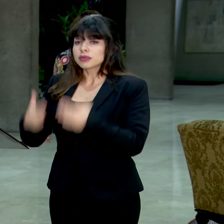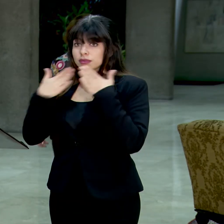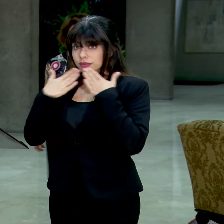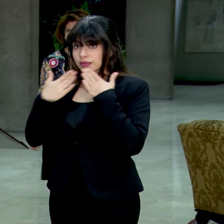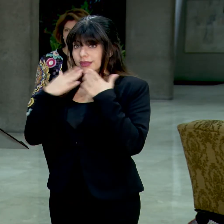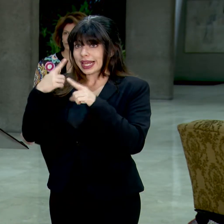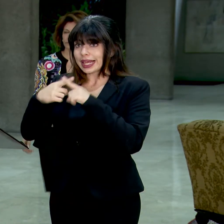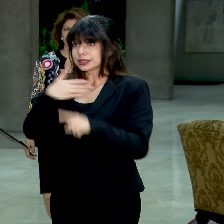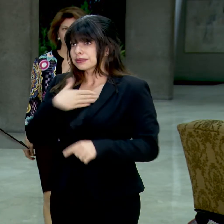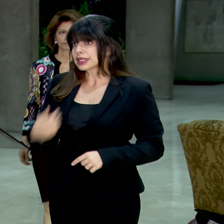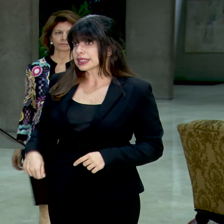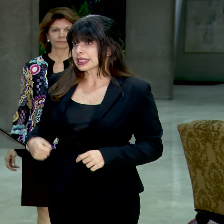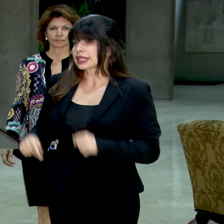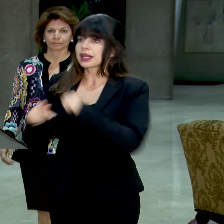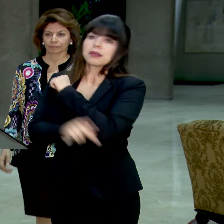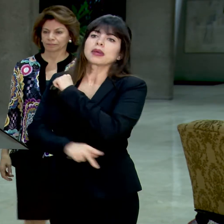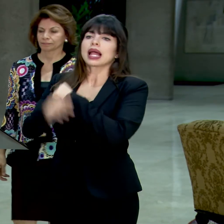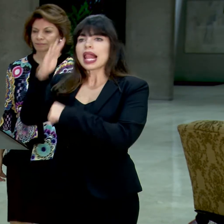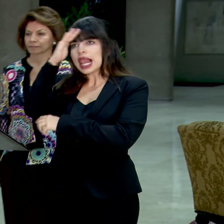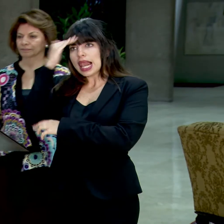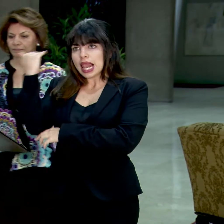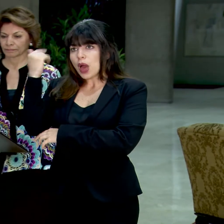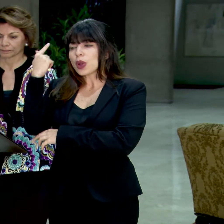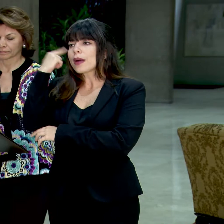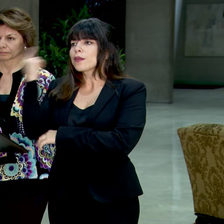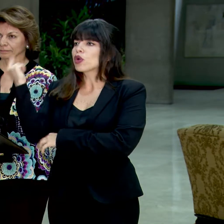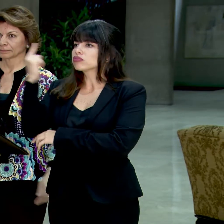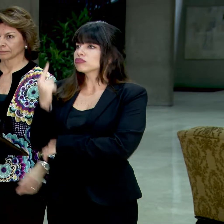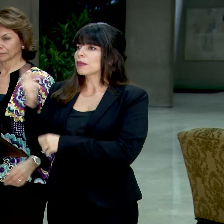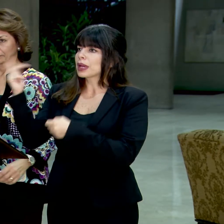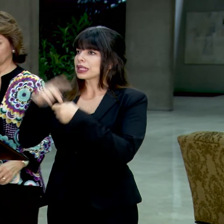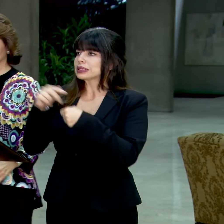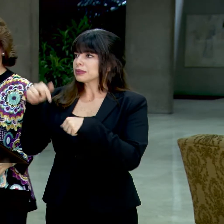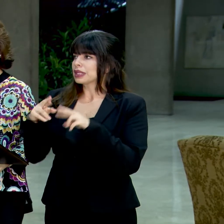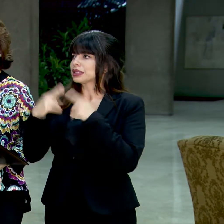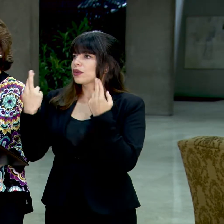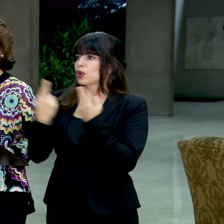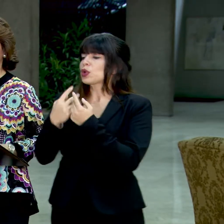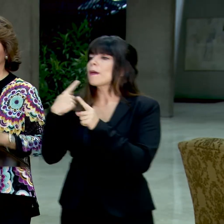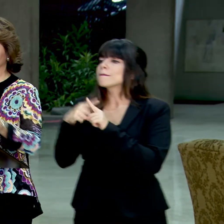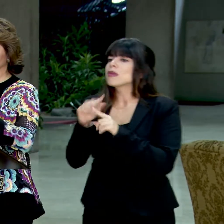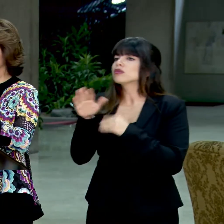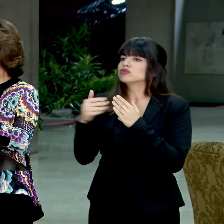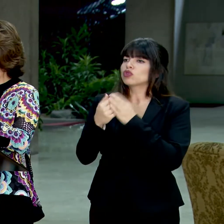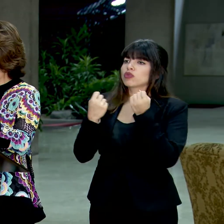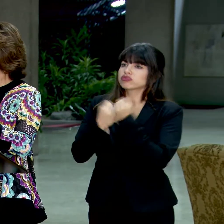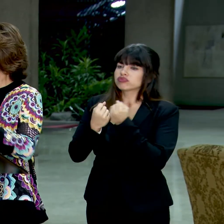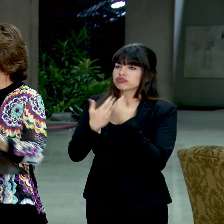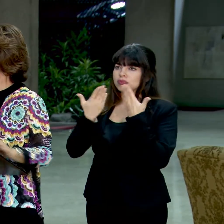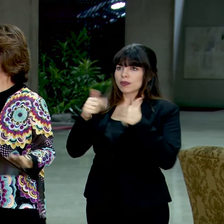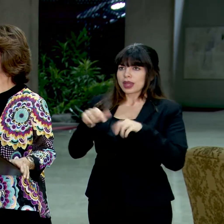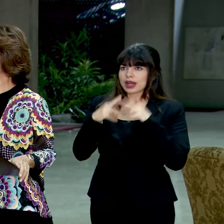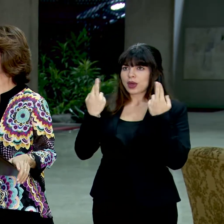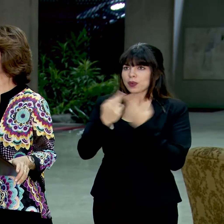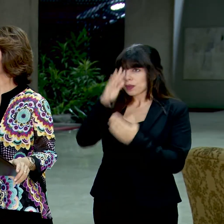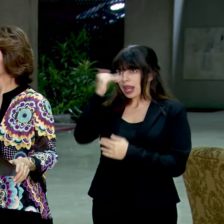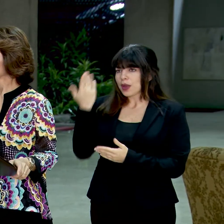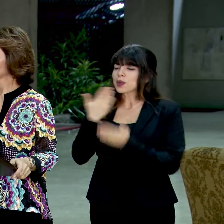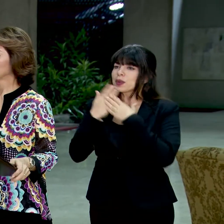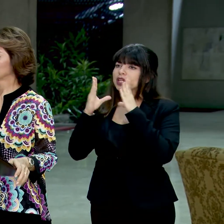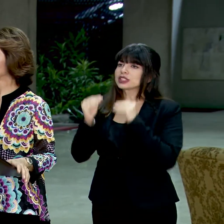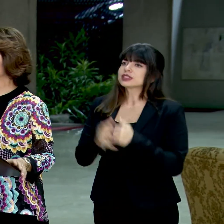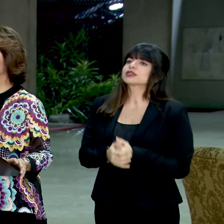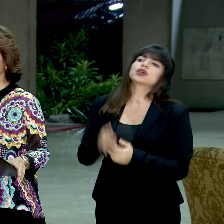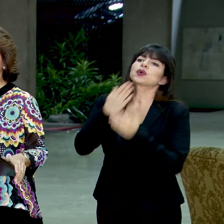Agradecemos a la expresidenta de la República, doña Laura Chinchilla, por participar en este encuentro y los aportes que ha brindado en esta reunión. Doña Laura, muy buenas